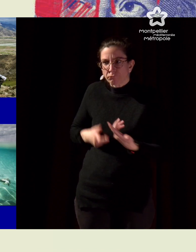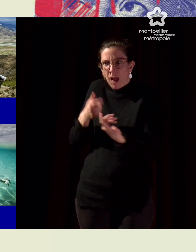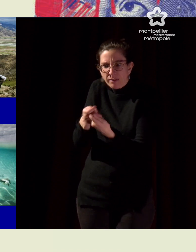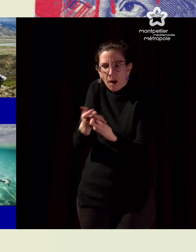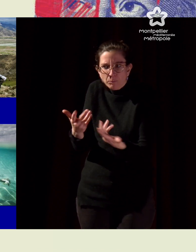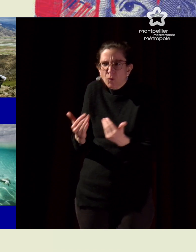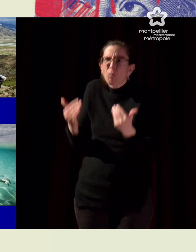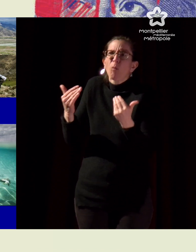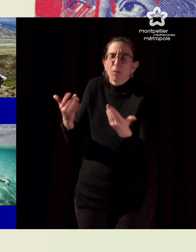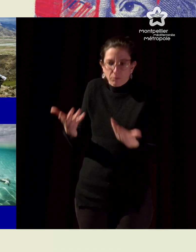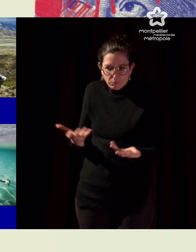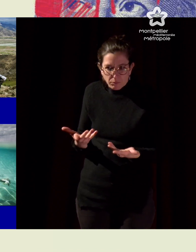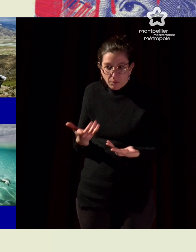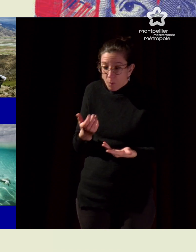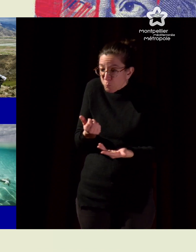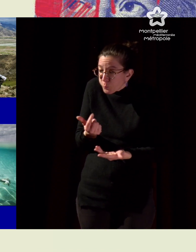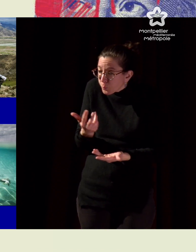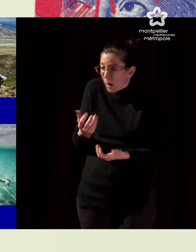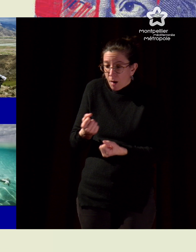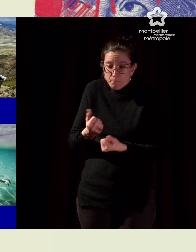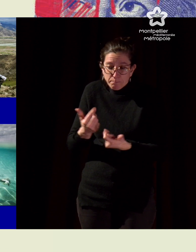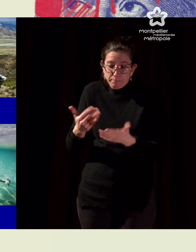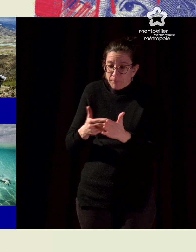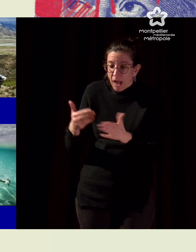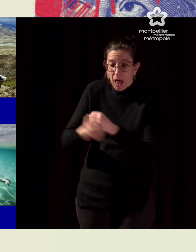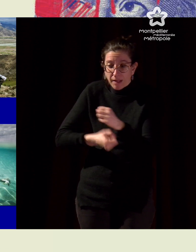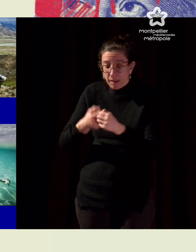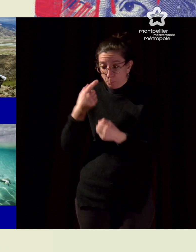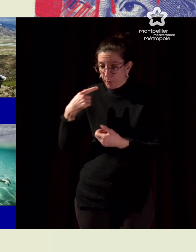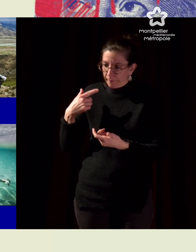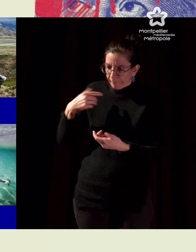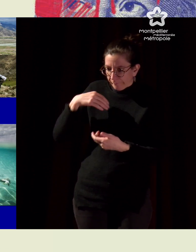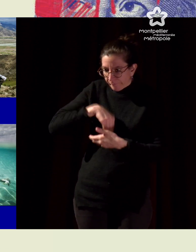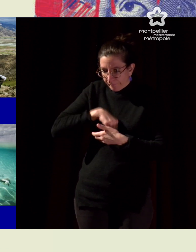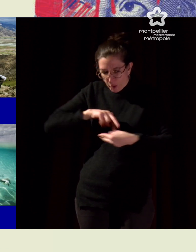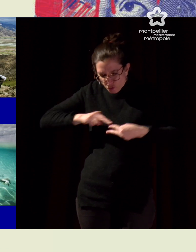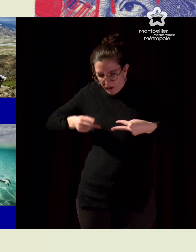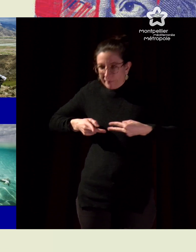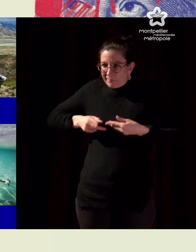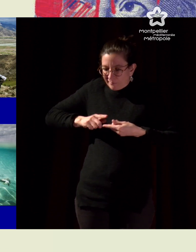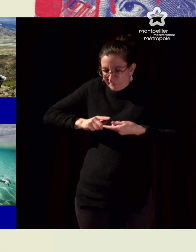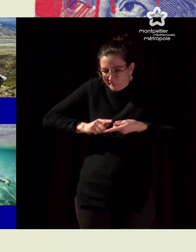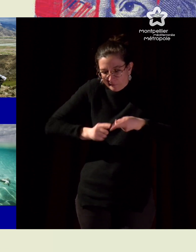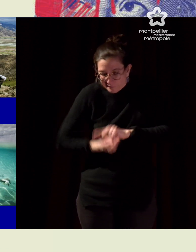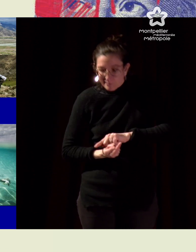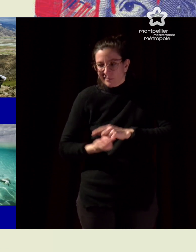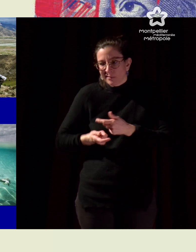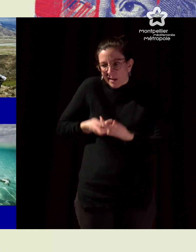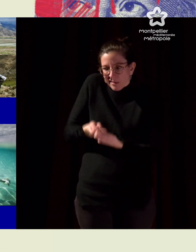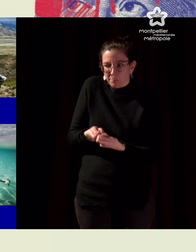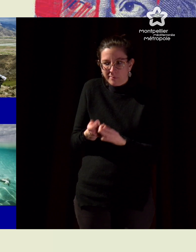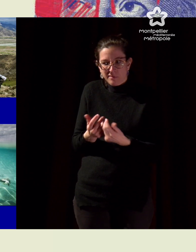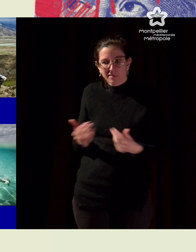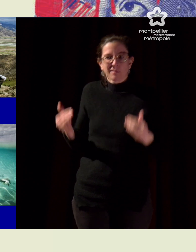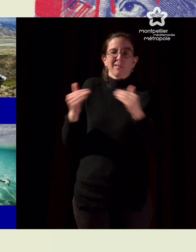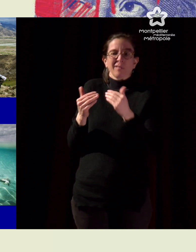milliers d'années de sélectionner une mutation qui est avantageuse. Ça veut bien dire qu'il y a des gens qui étaient adaptés à l'altitude, qui ont